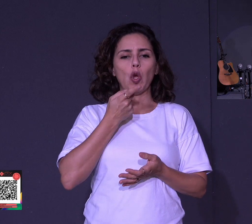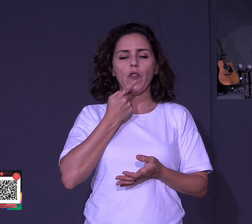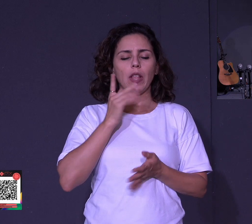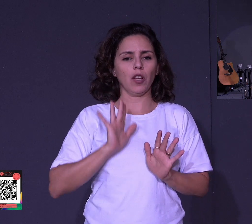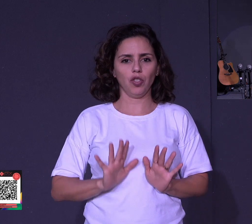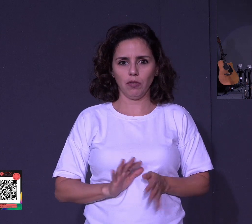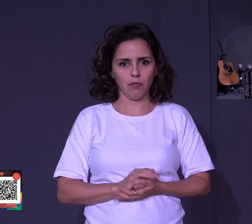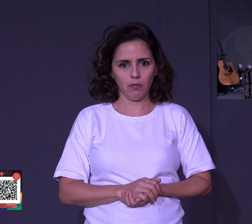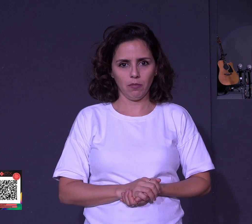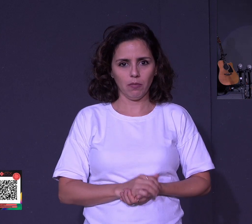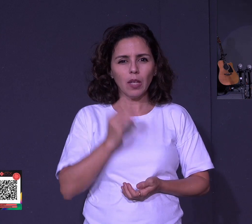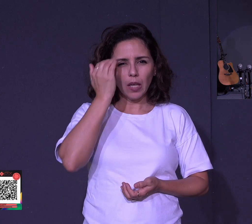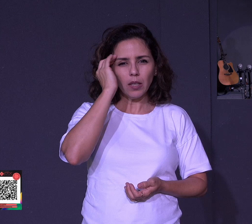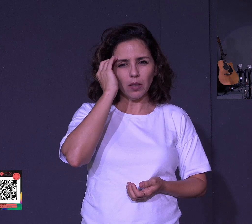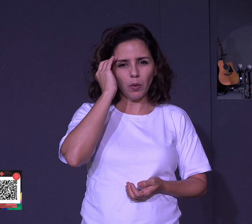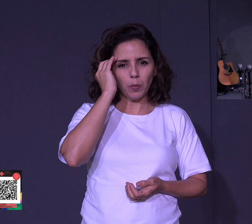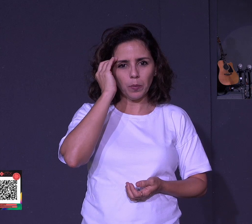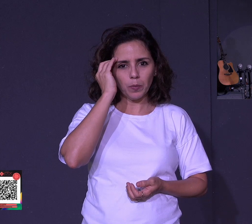Cuidado com a sua mente.